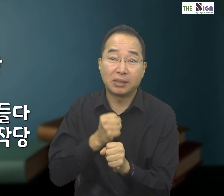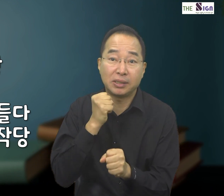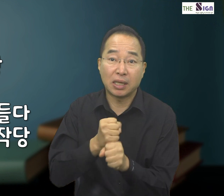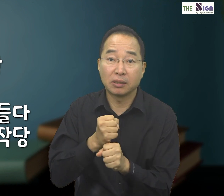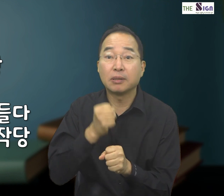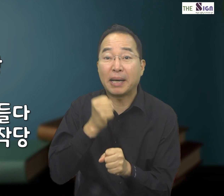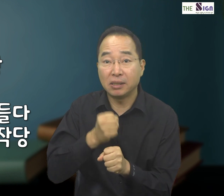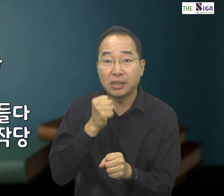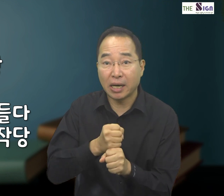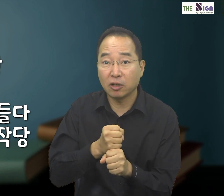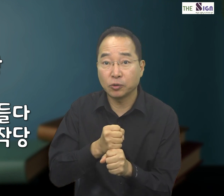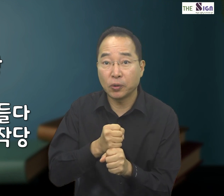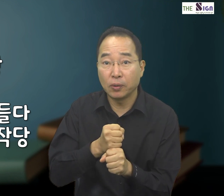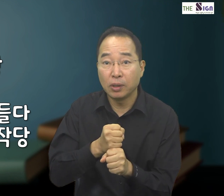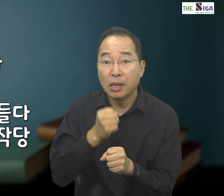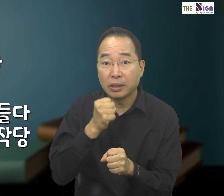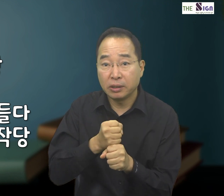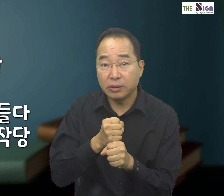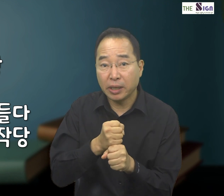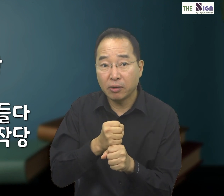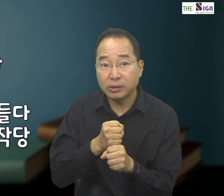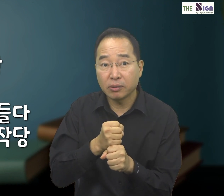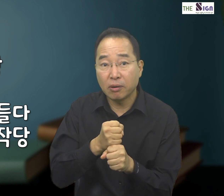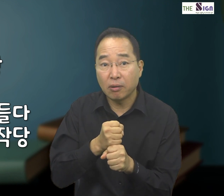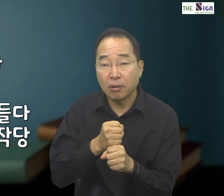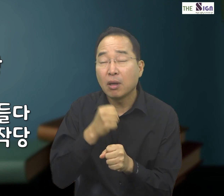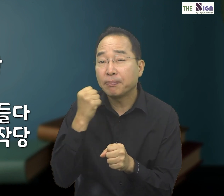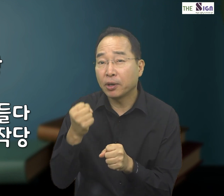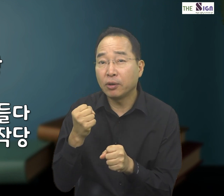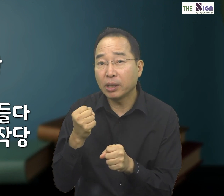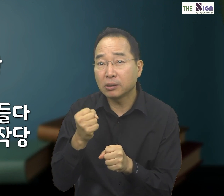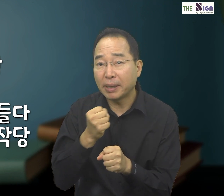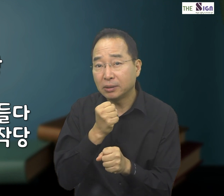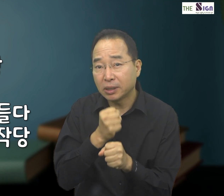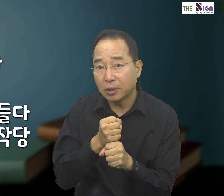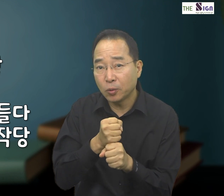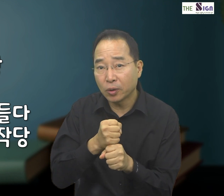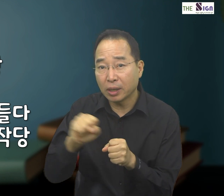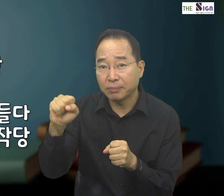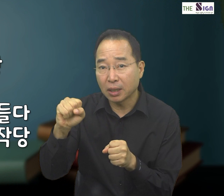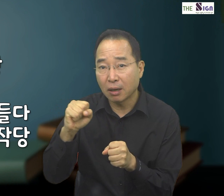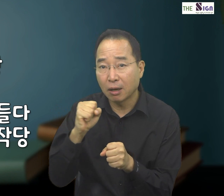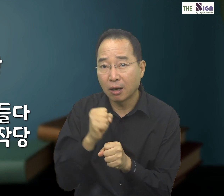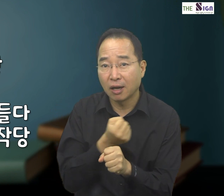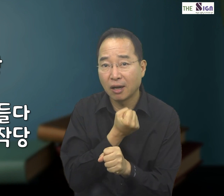망치질하는 그래서 만들다라는 거죠. 그런데 여기서 변형해서 만들 때는 이렇게 합니다.